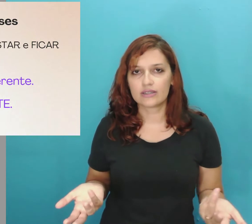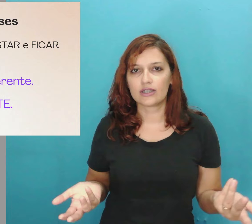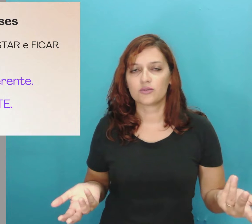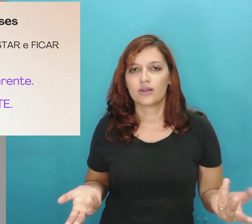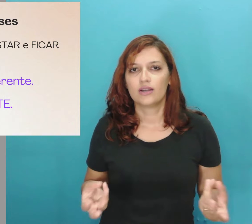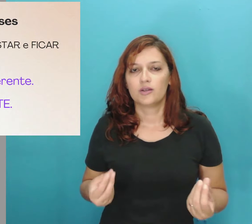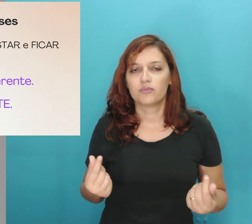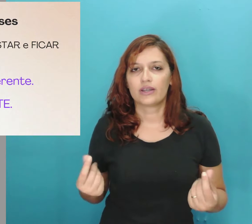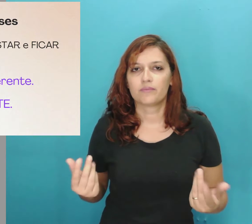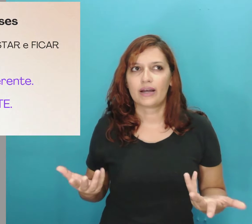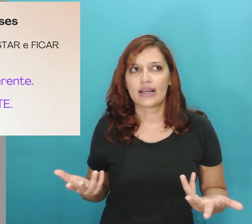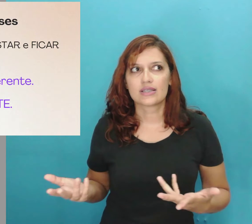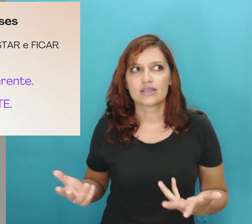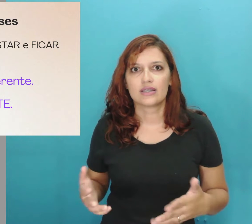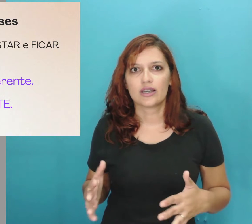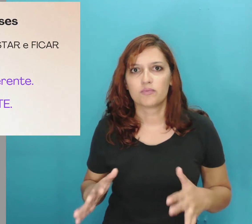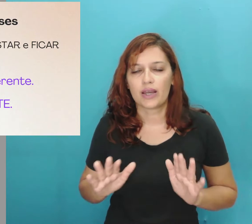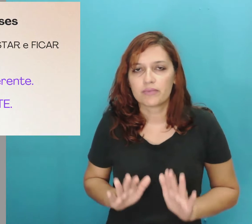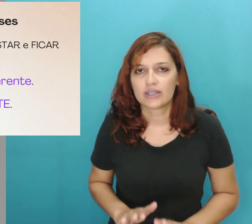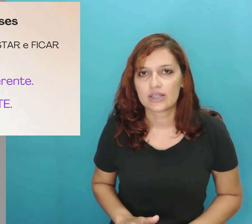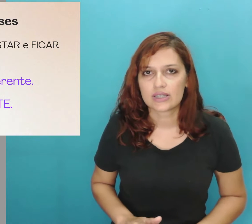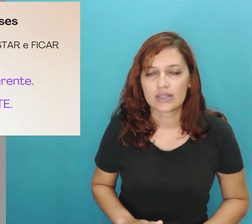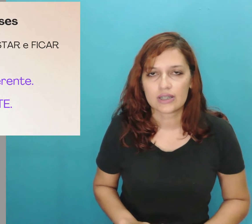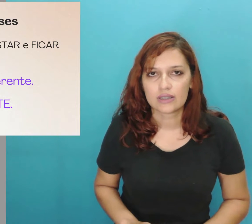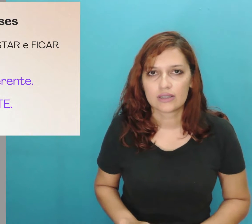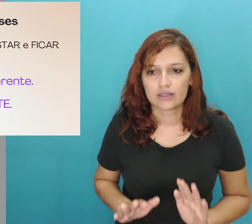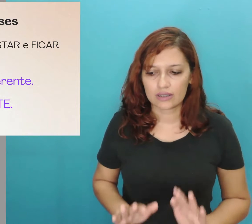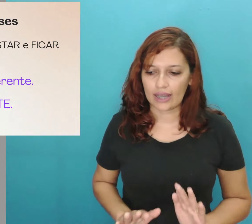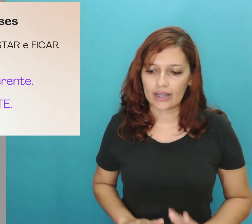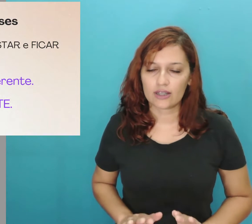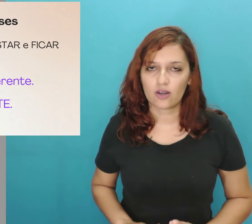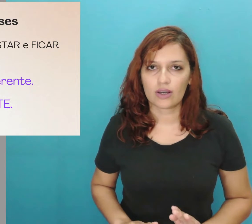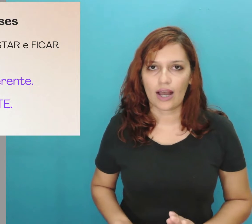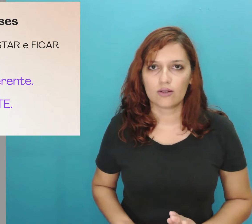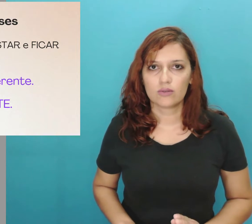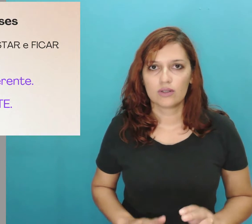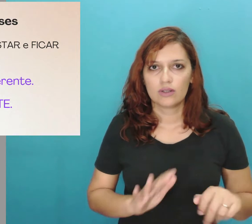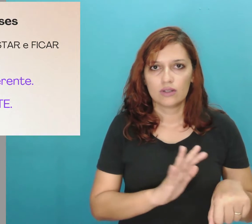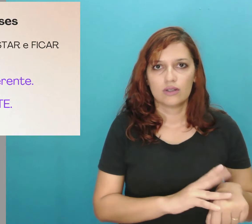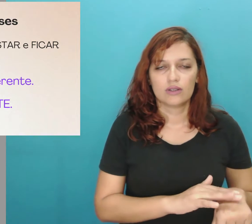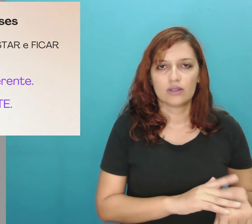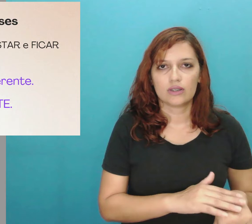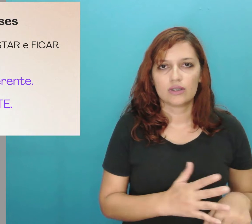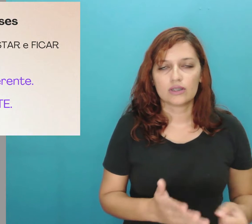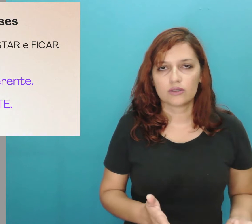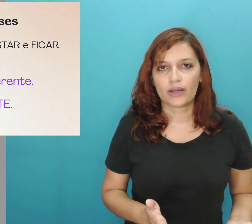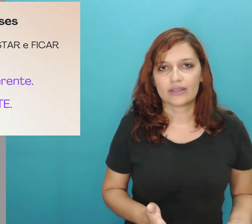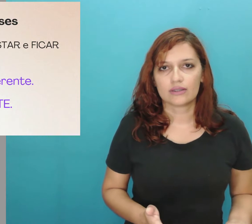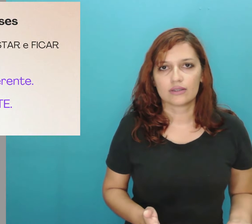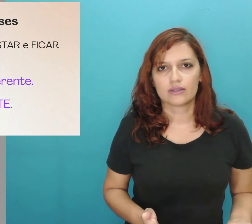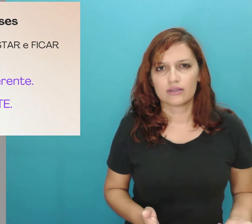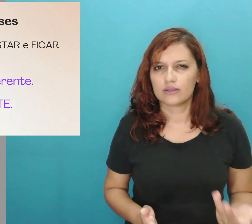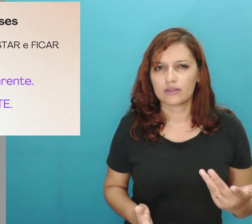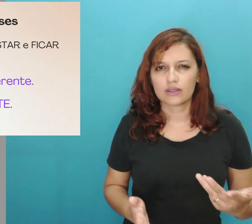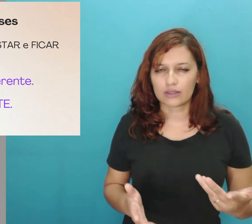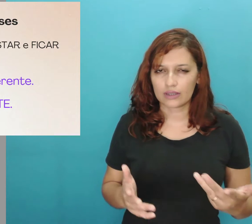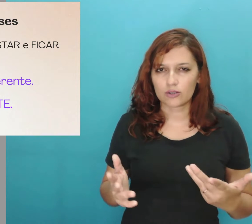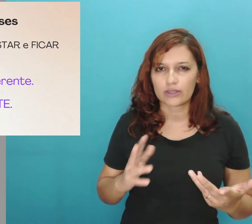sentido. Porque parece que eu permaneci naquele local doente. Entendeu?